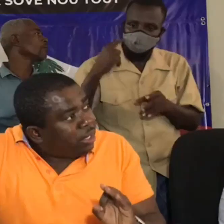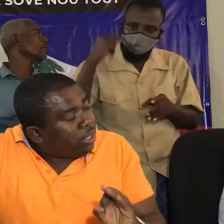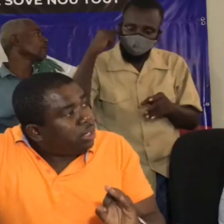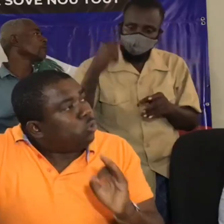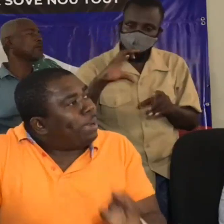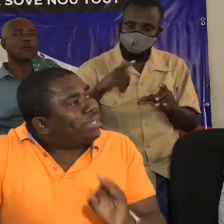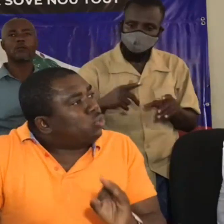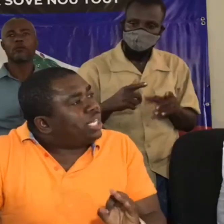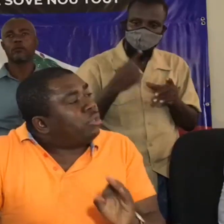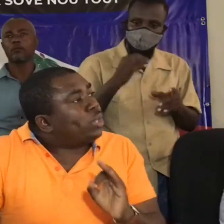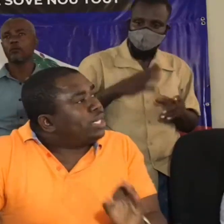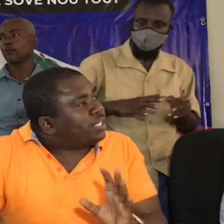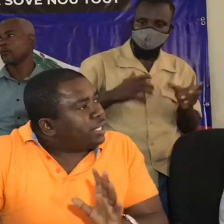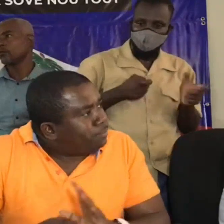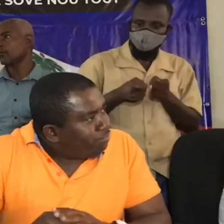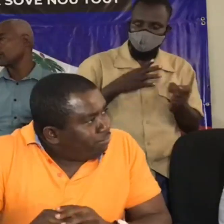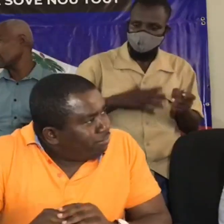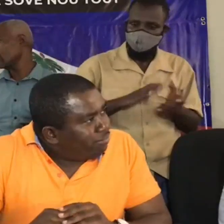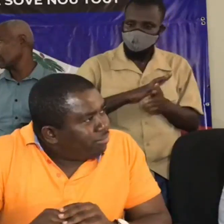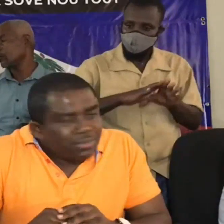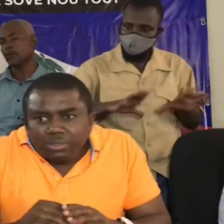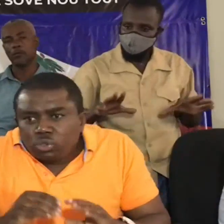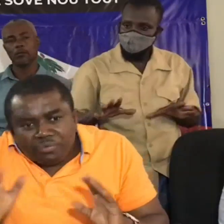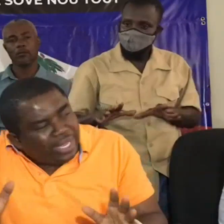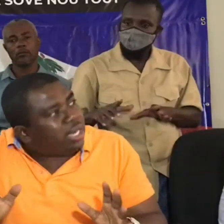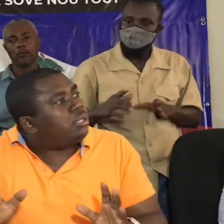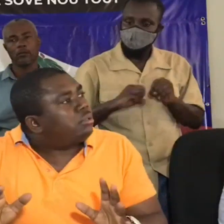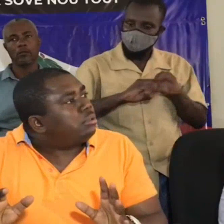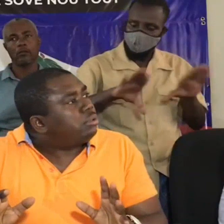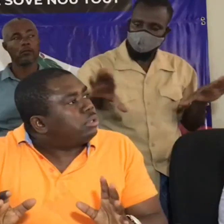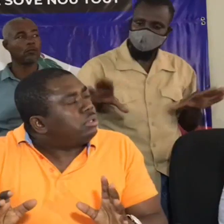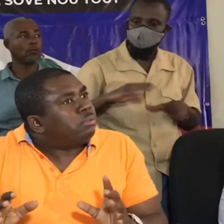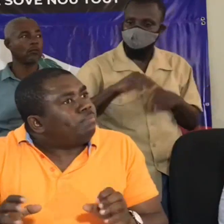populaire, nous ne pouvons pas négocier avec aucun assassin. Jovenel,